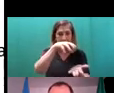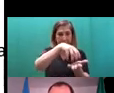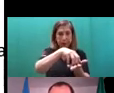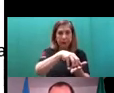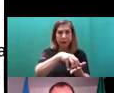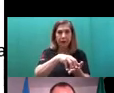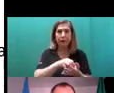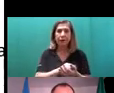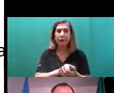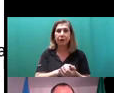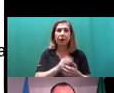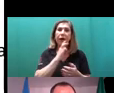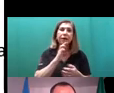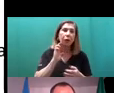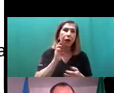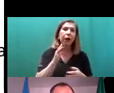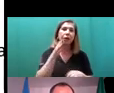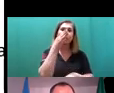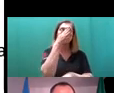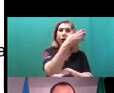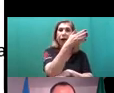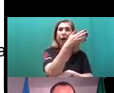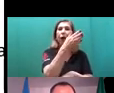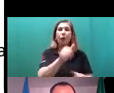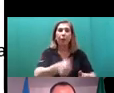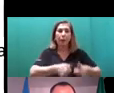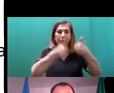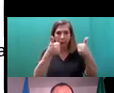hotéis, restaurantes, para melhorar os